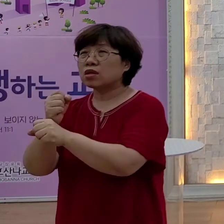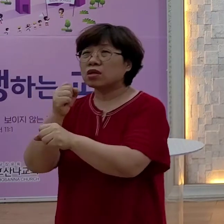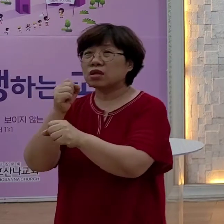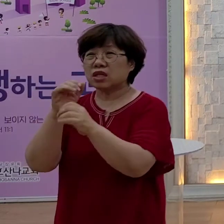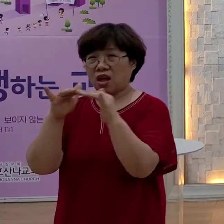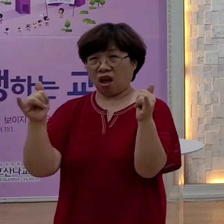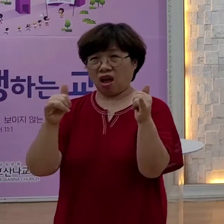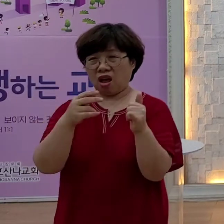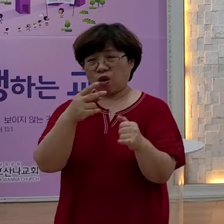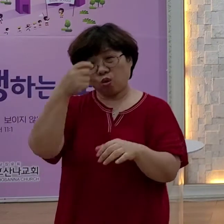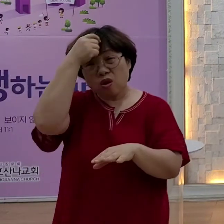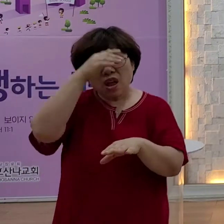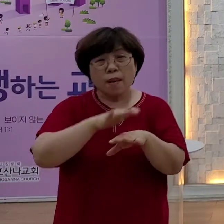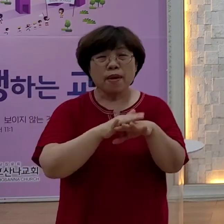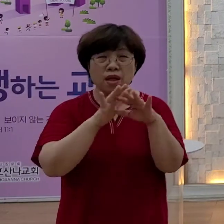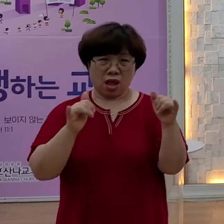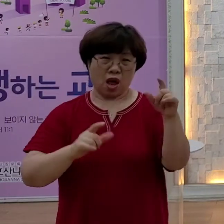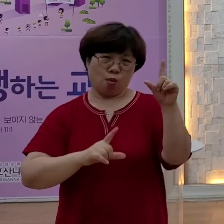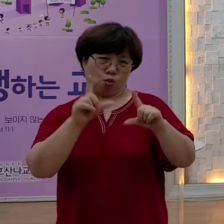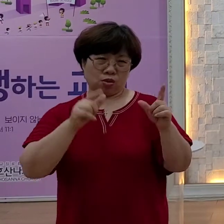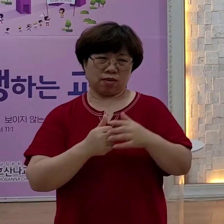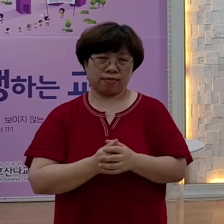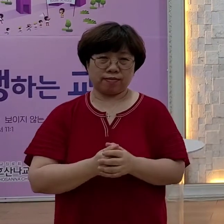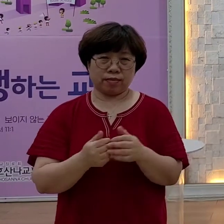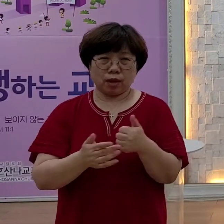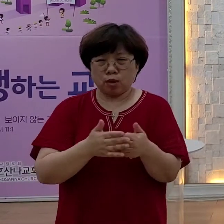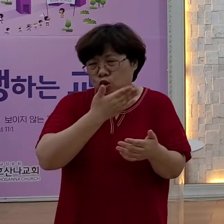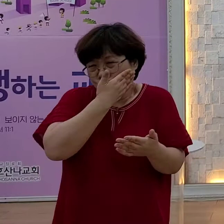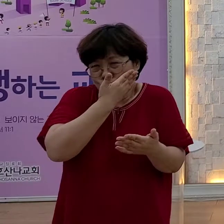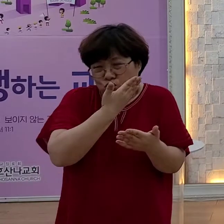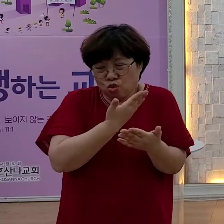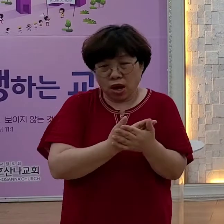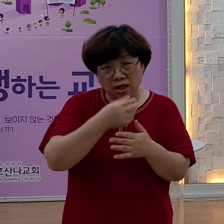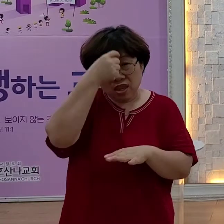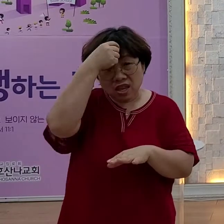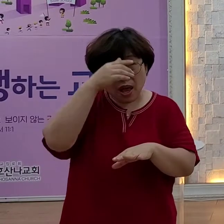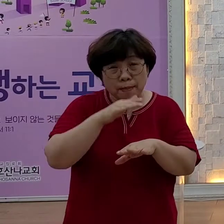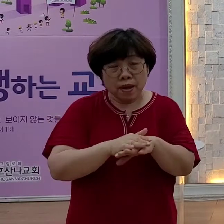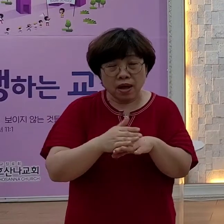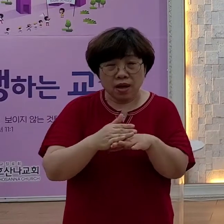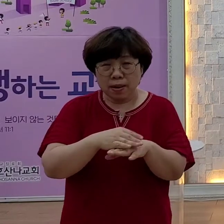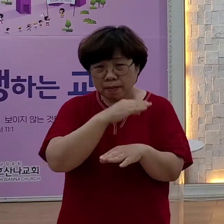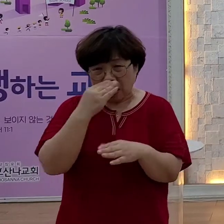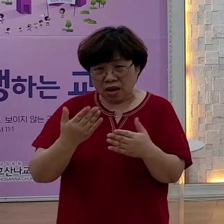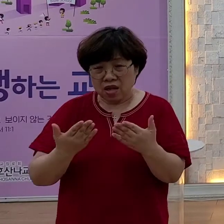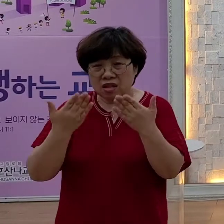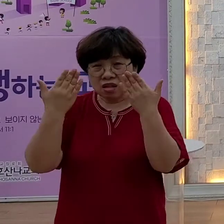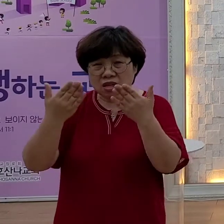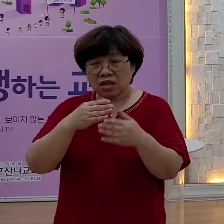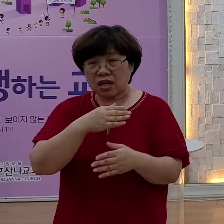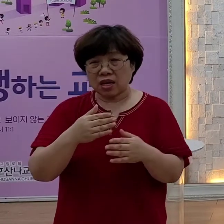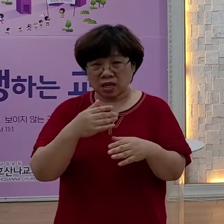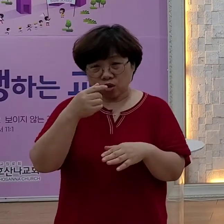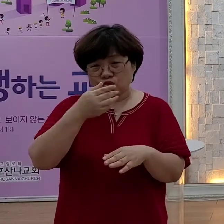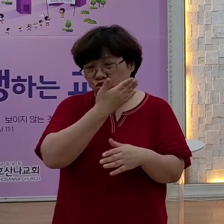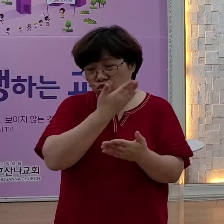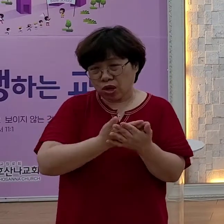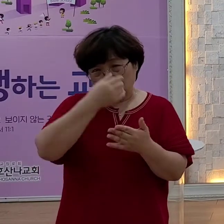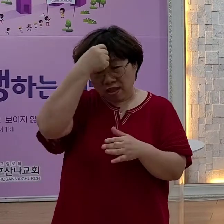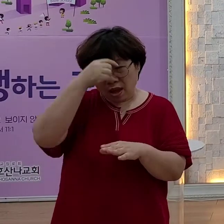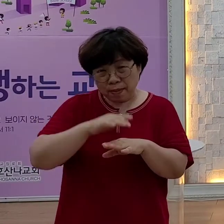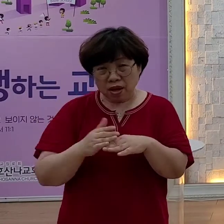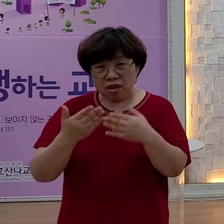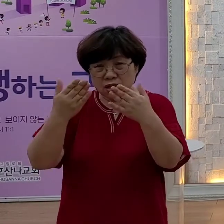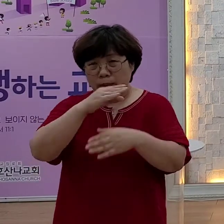예배잖아요. 그래서 이 중요한 예배를 어떻게 드려야 하는가? 오늘 이 5장 1절에서